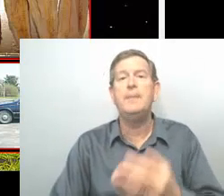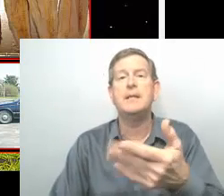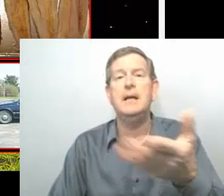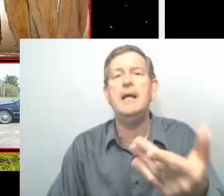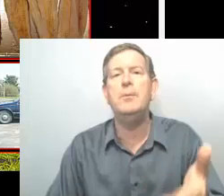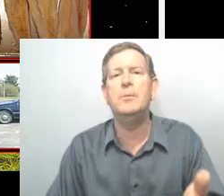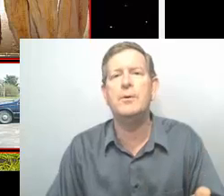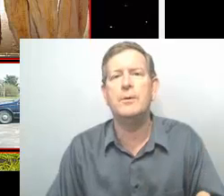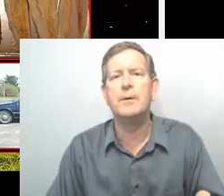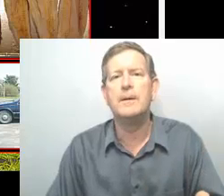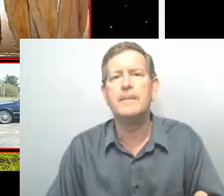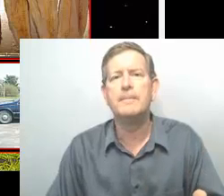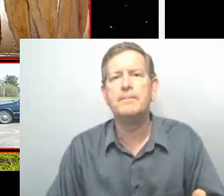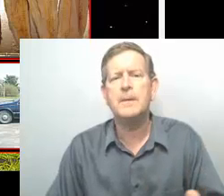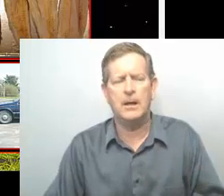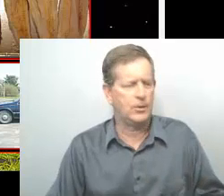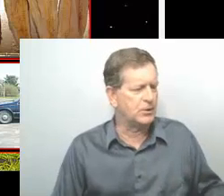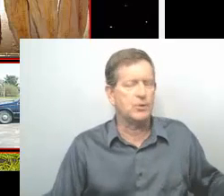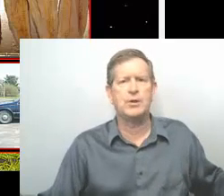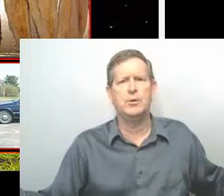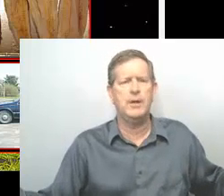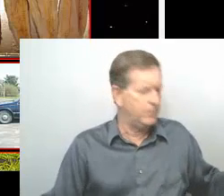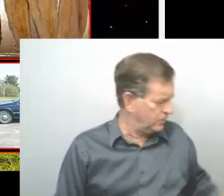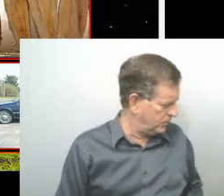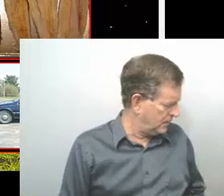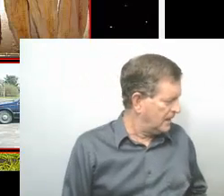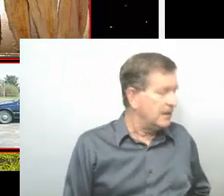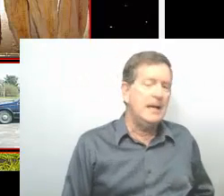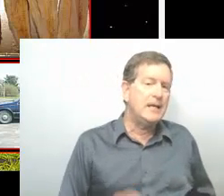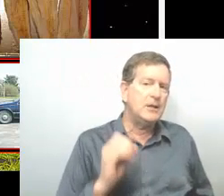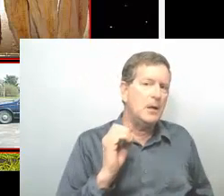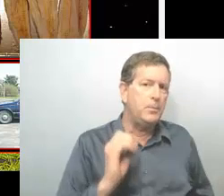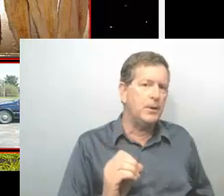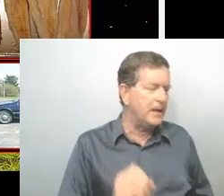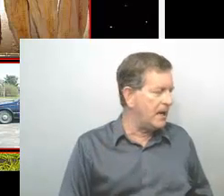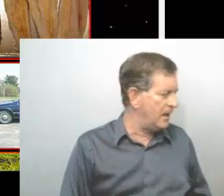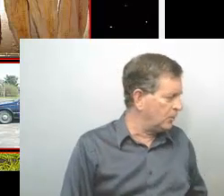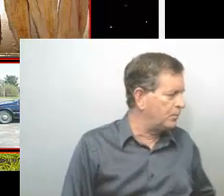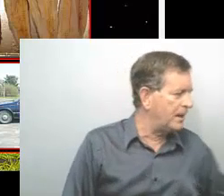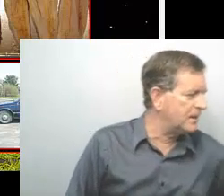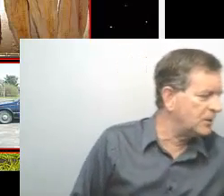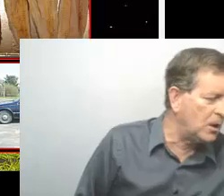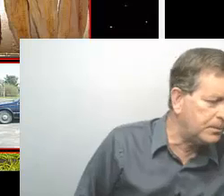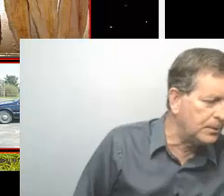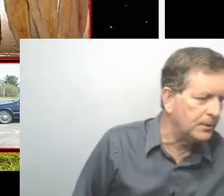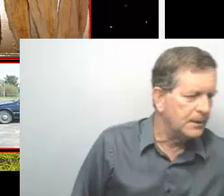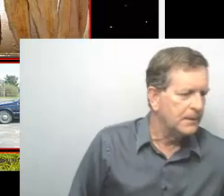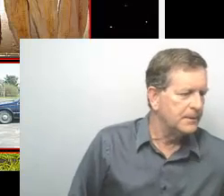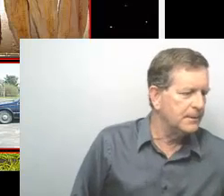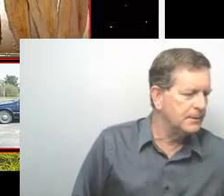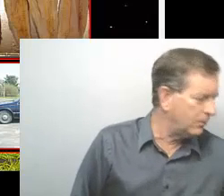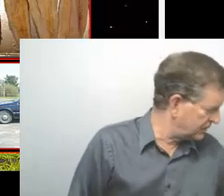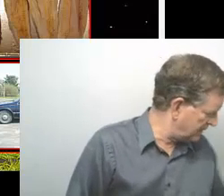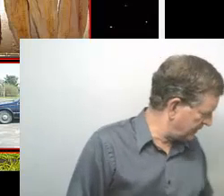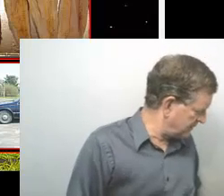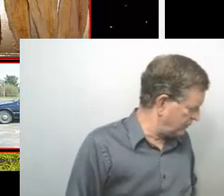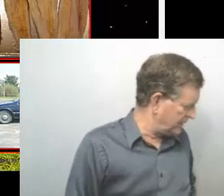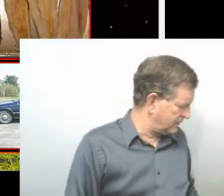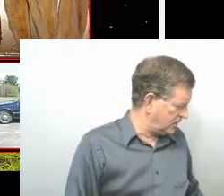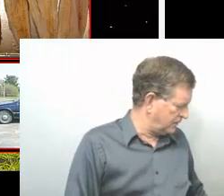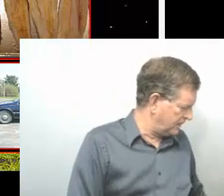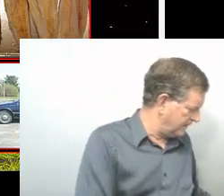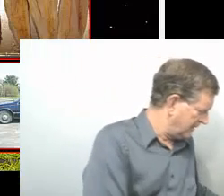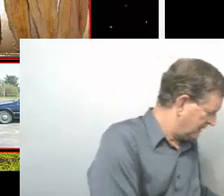bonbons, répétez, les bonbons. Alors, qu'est-ce que c'est que les bonbons? Les, c'est le pluriel. Donc, par exemple, bon, ce n'est pas